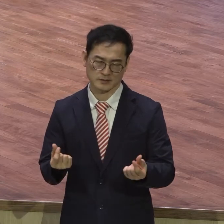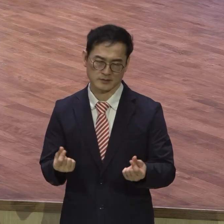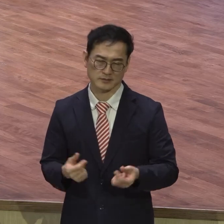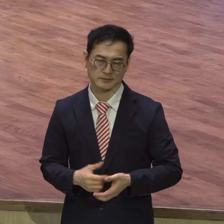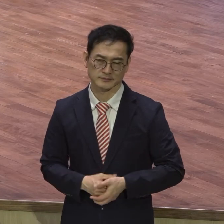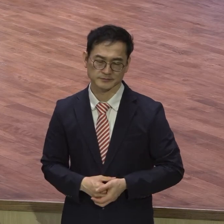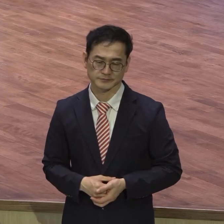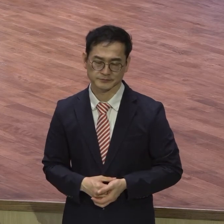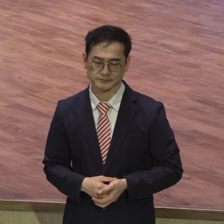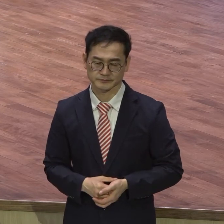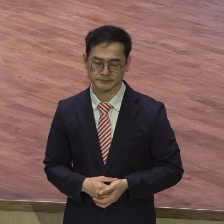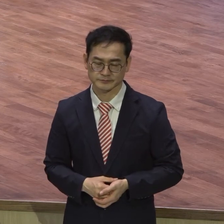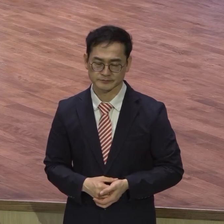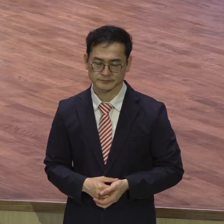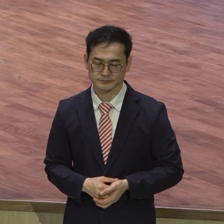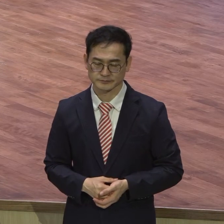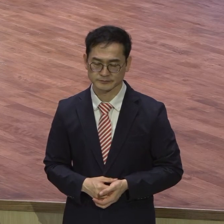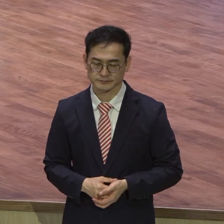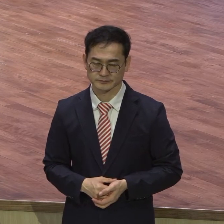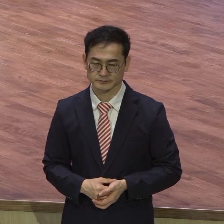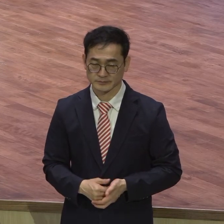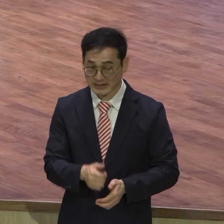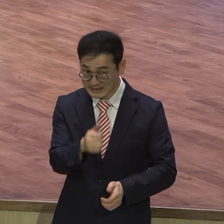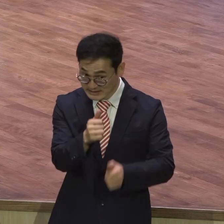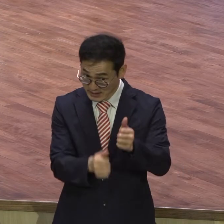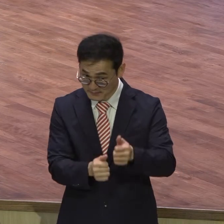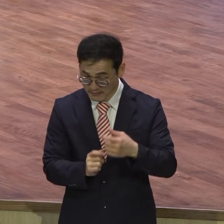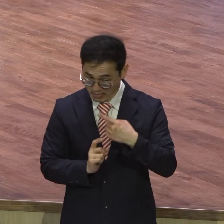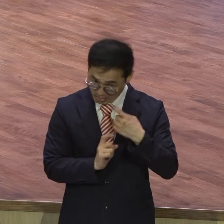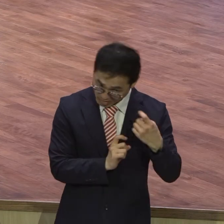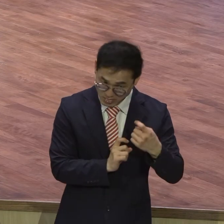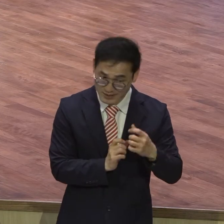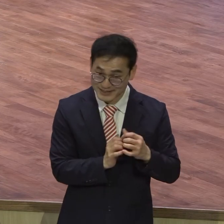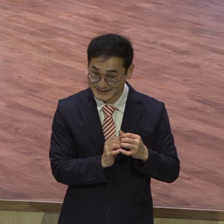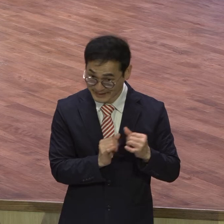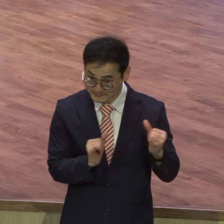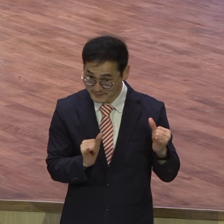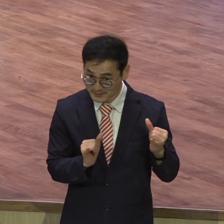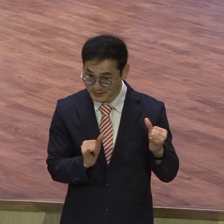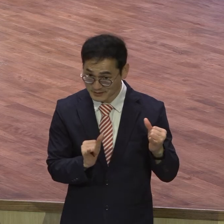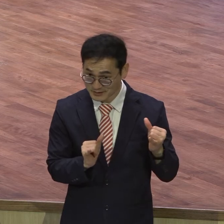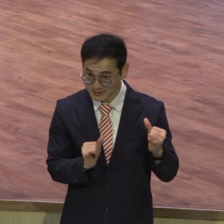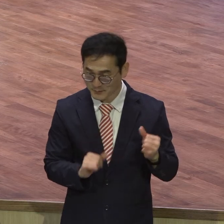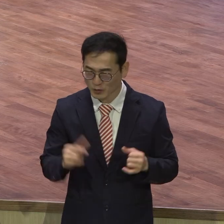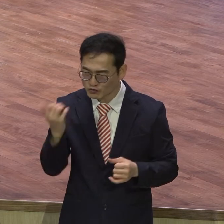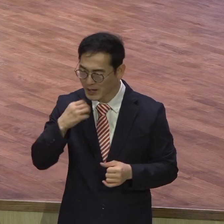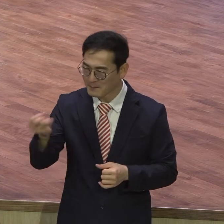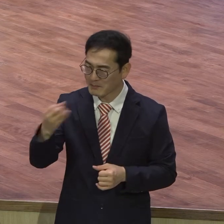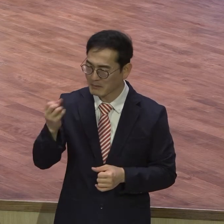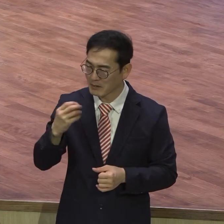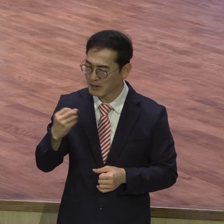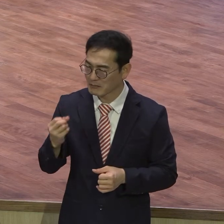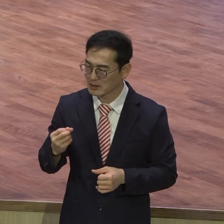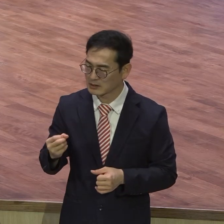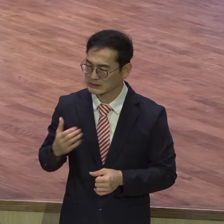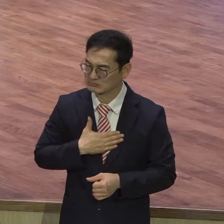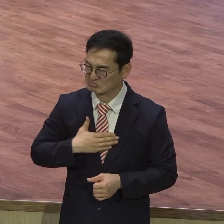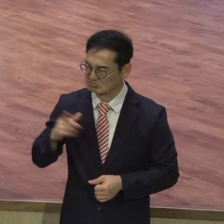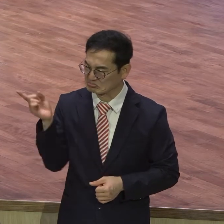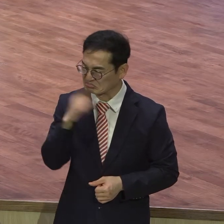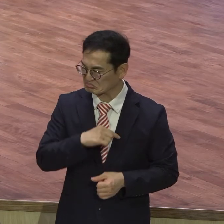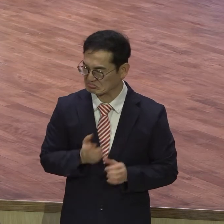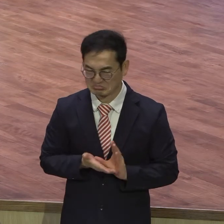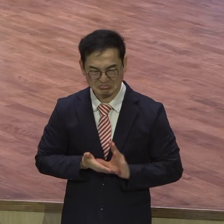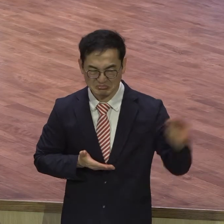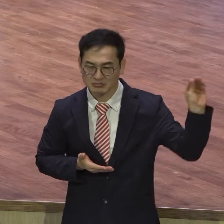시험 드는 거 보면요 그 사람이 영적 상태를 알 수 있어요 누구 말 한 마디 해서 아 영적으로 상처가